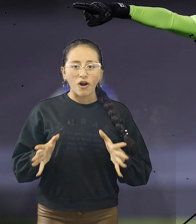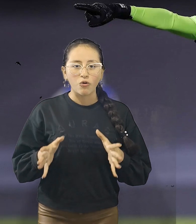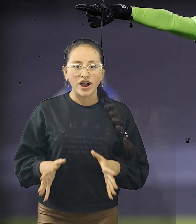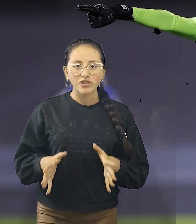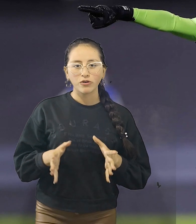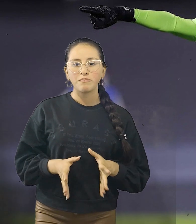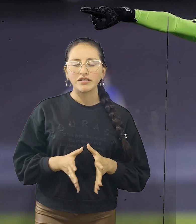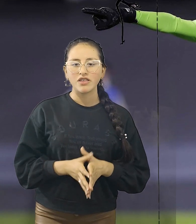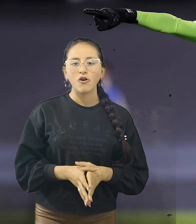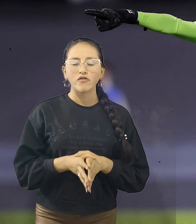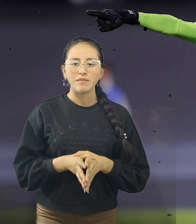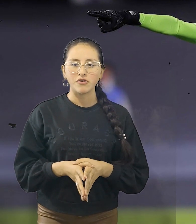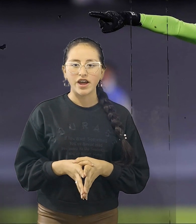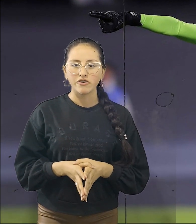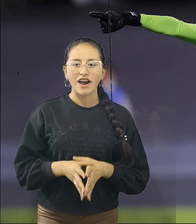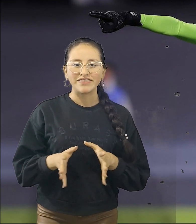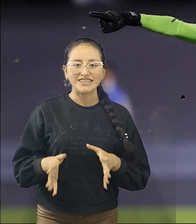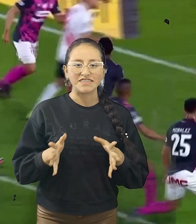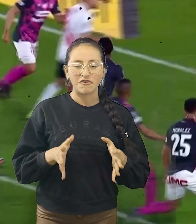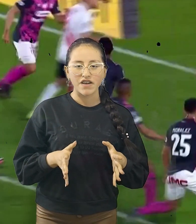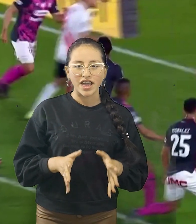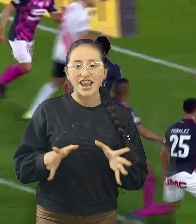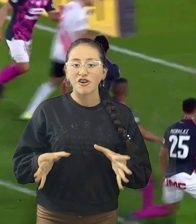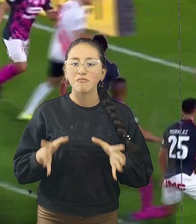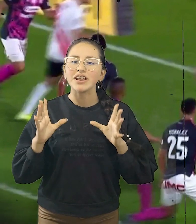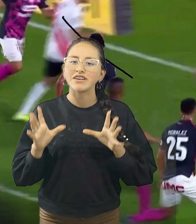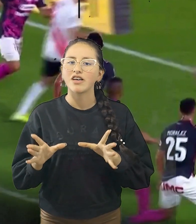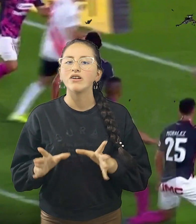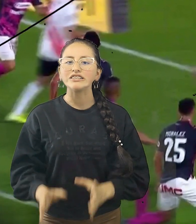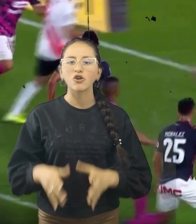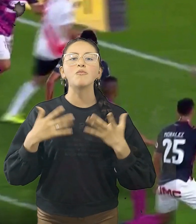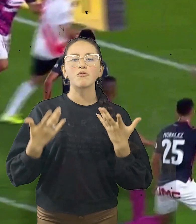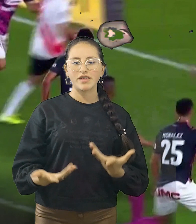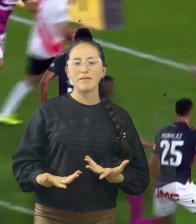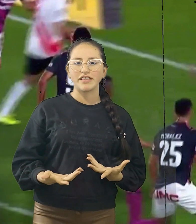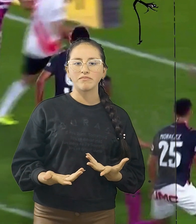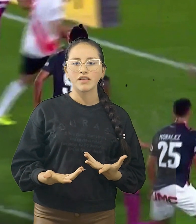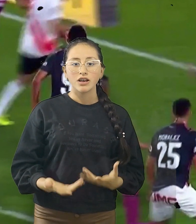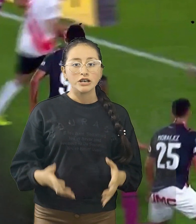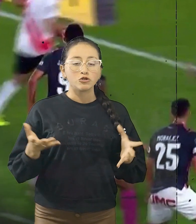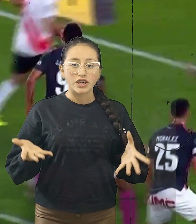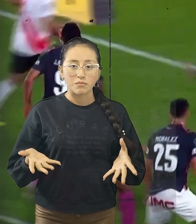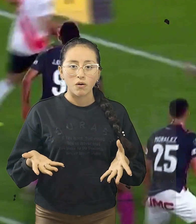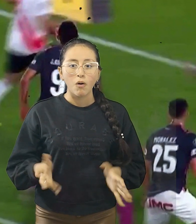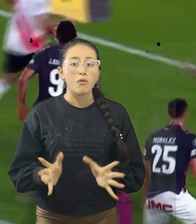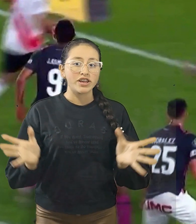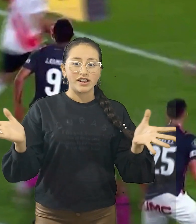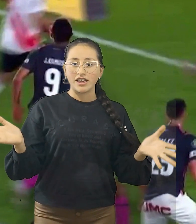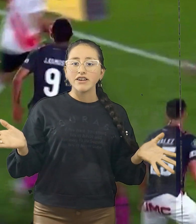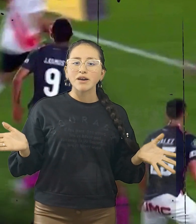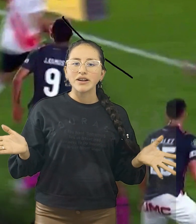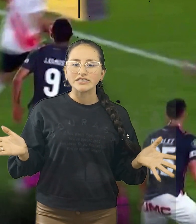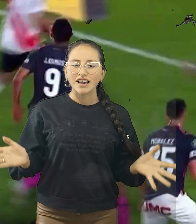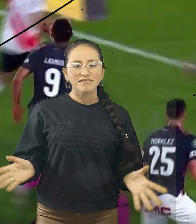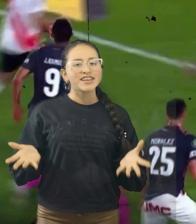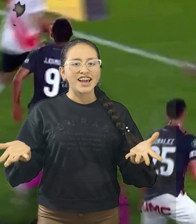lesionado, a jugar todo el partido con el millonario ante Santa Fe en la Copa Libertadores como guardameta. Su equipo, por